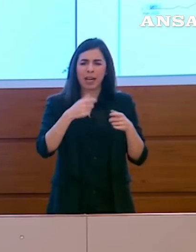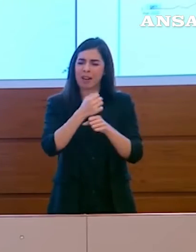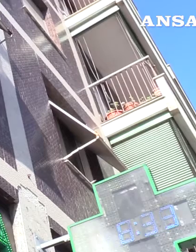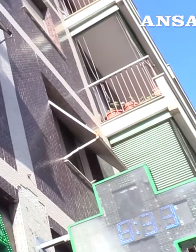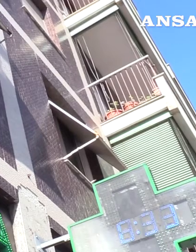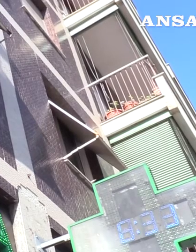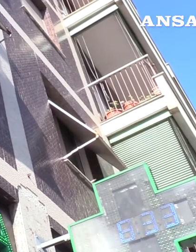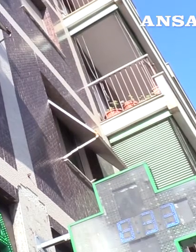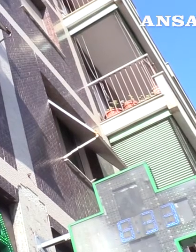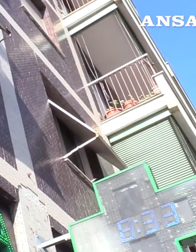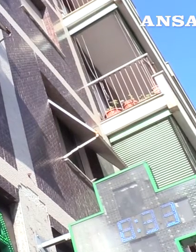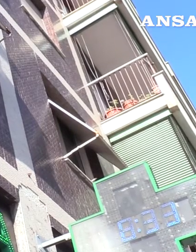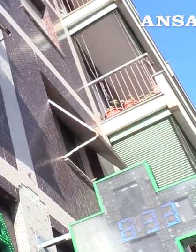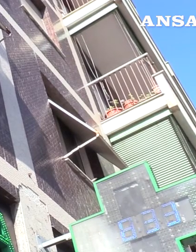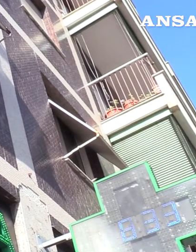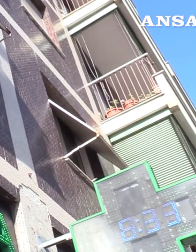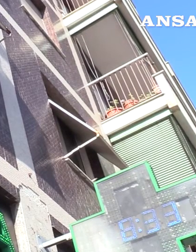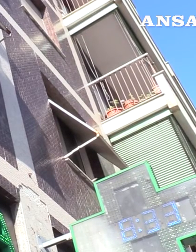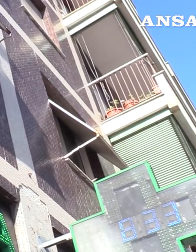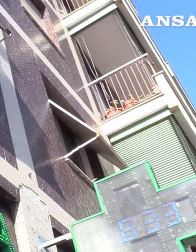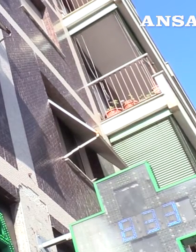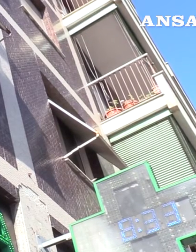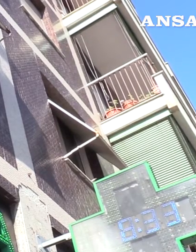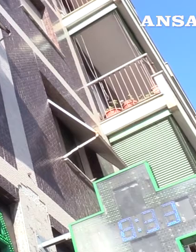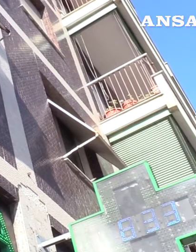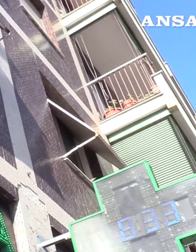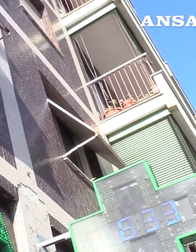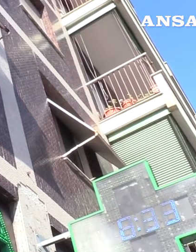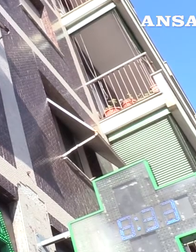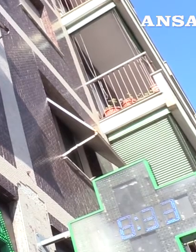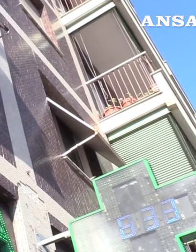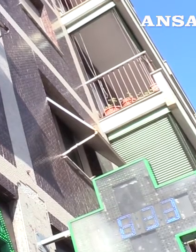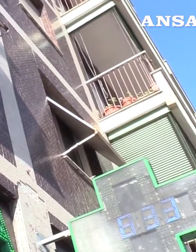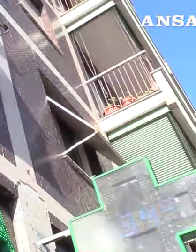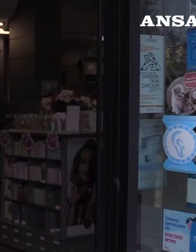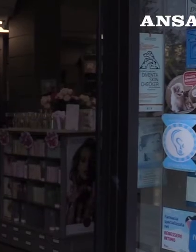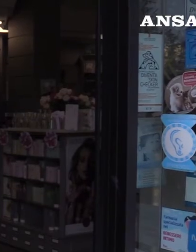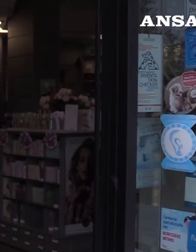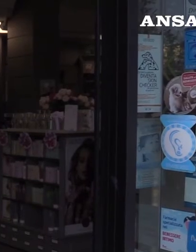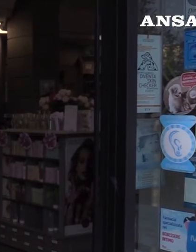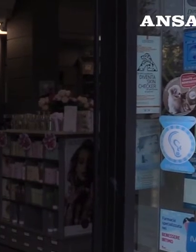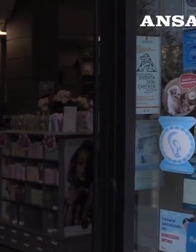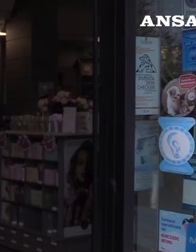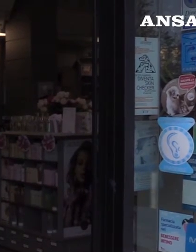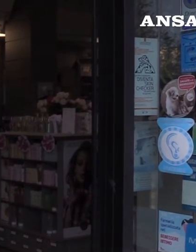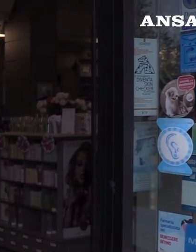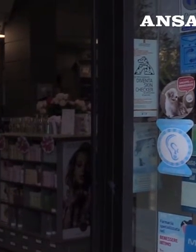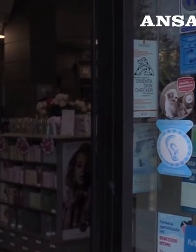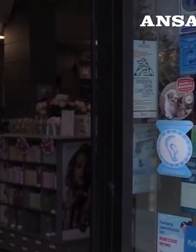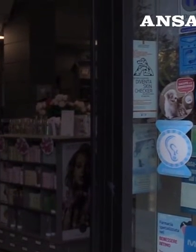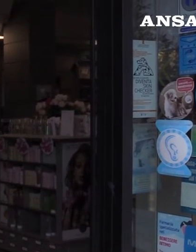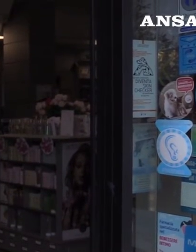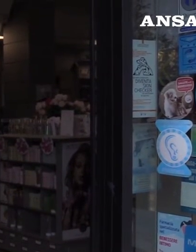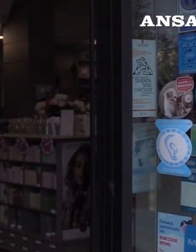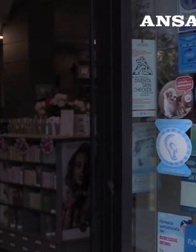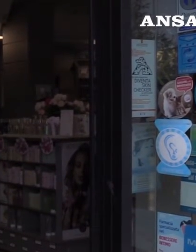50 centesimi più iva finché l'iva ci sarà speriamo ancora per qualche giorno tutti gli italiani che lo vorranno